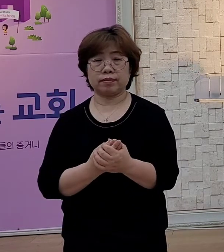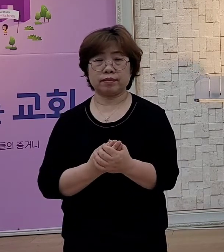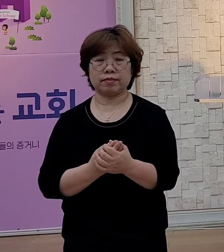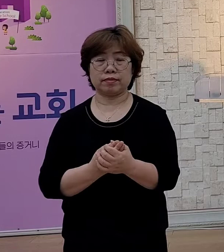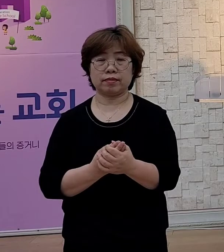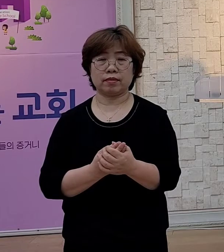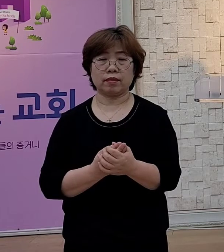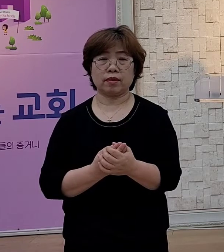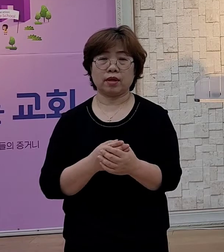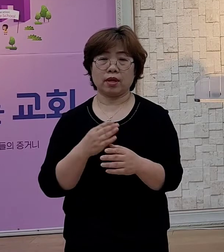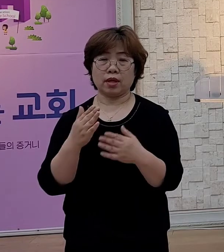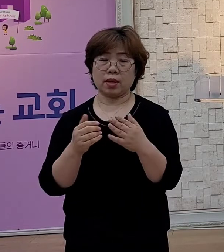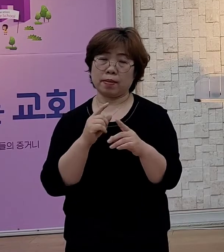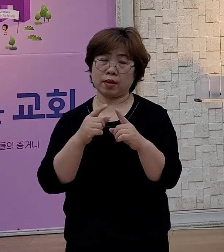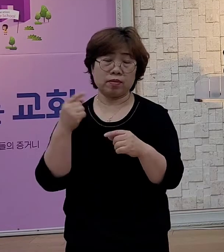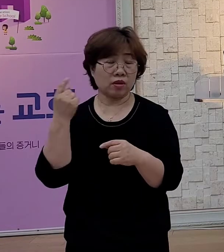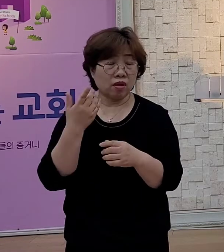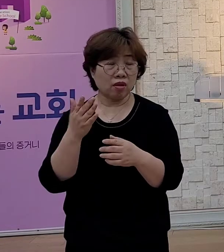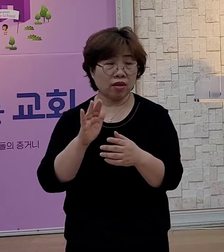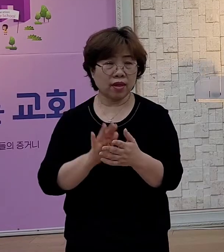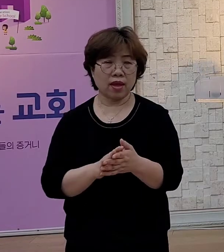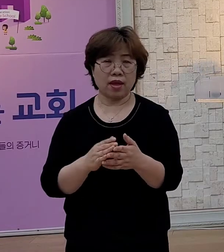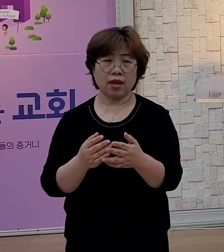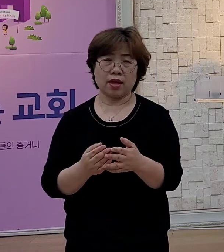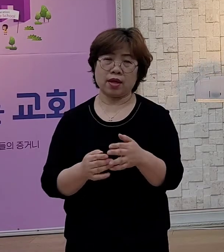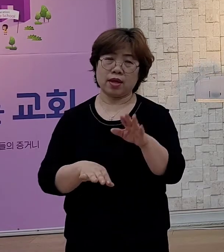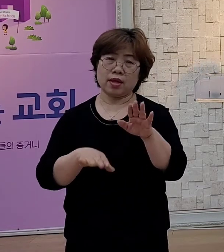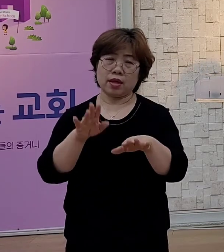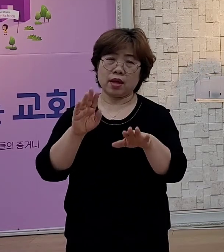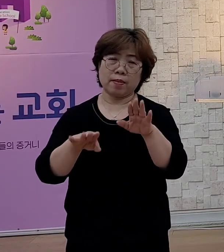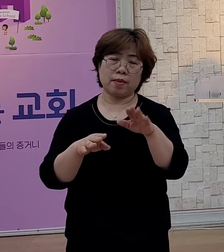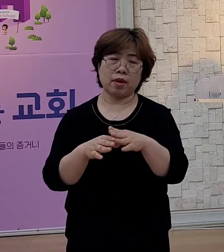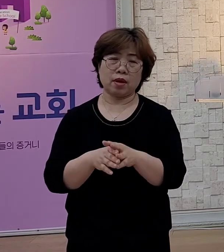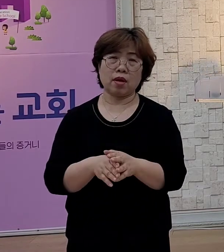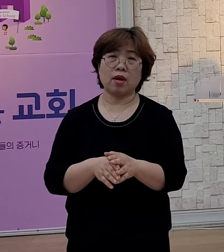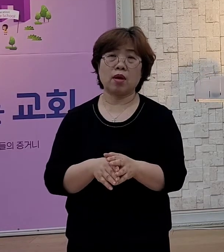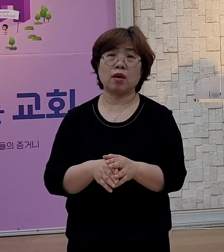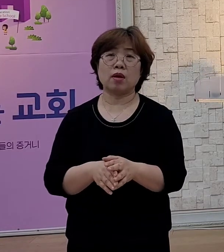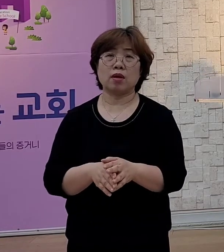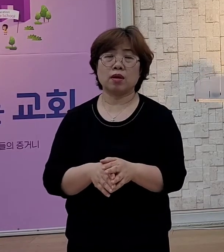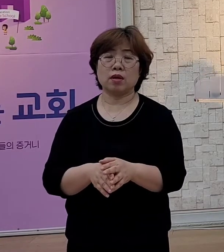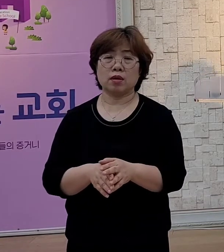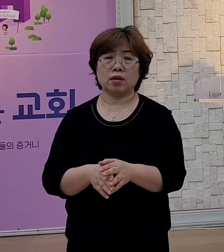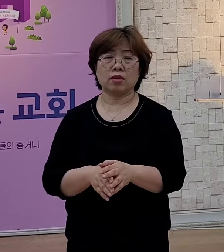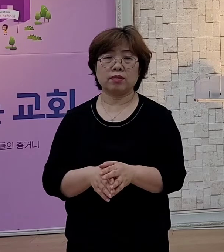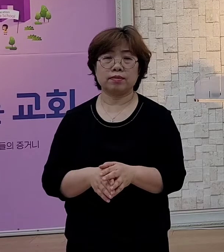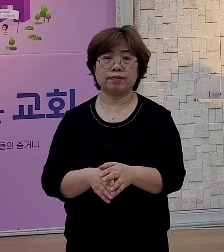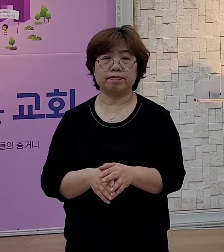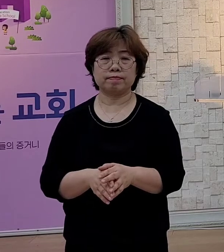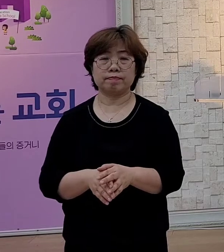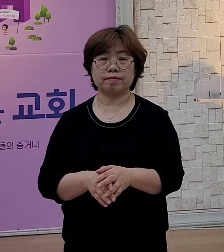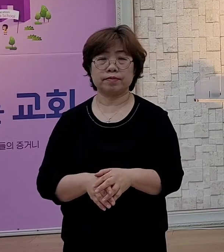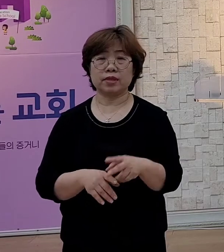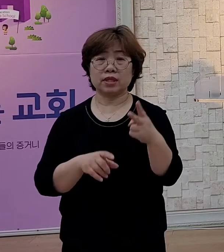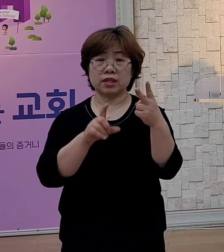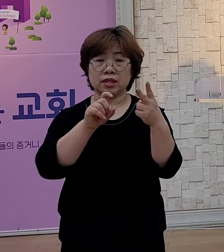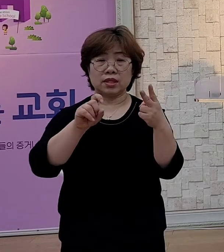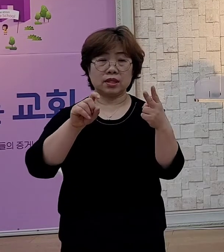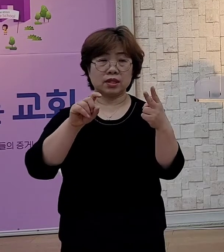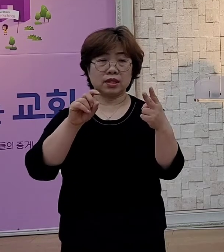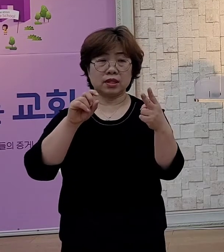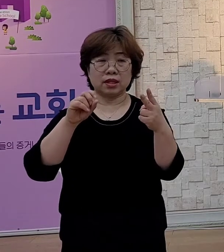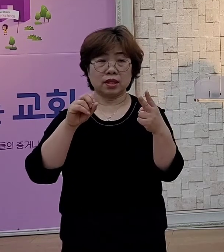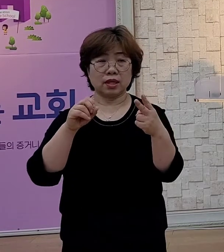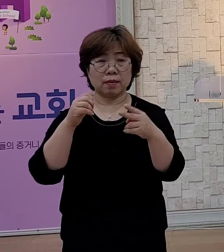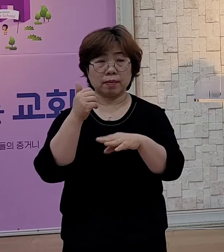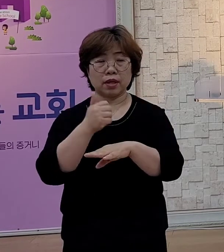계명까지 이제 다 들었어요. 그래서 마지막으로 야고보는 우리에게 결론을 맺고 있습니다. 그게 12절, 13절입니다. 어떻게 하면